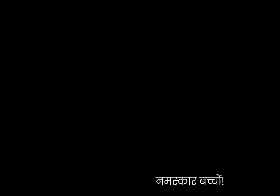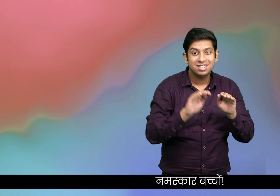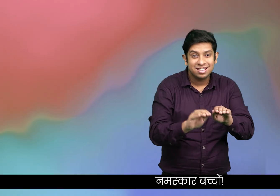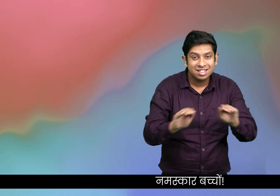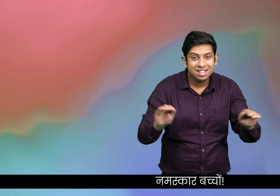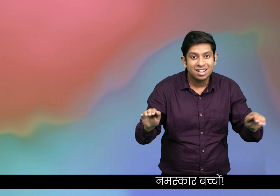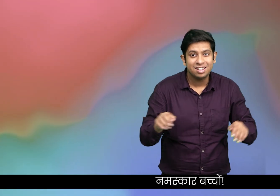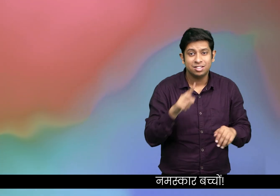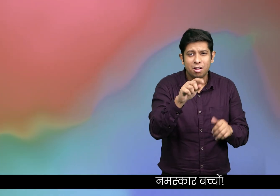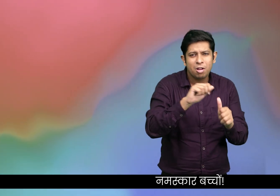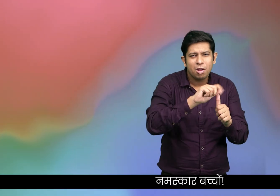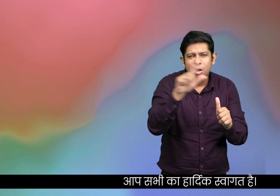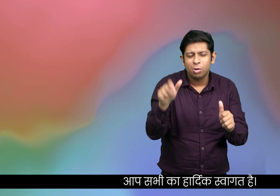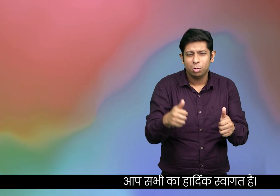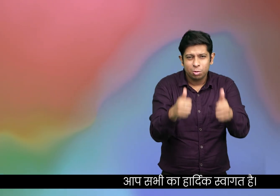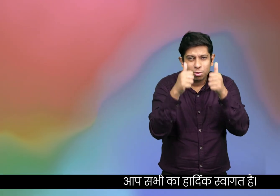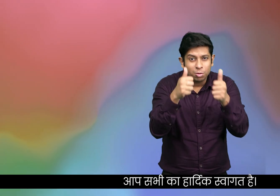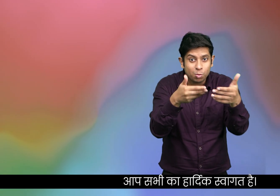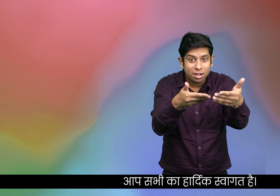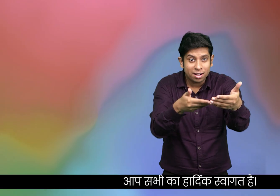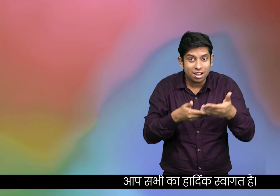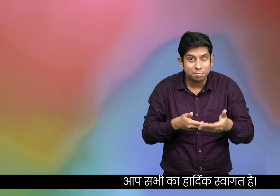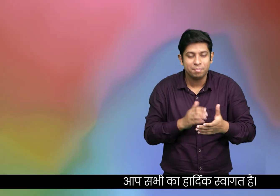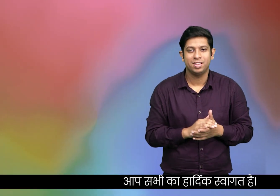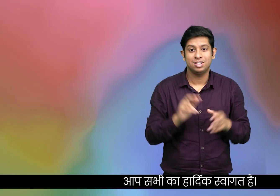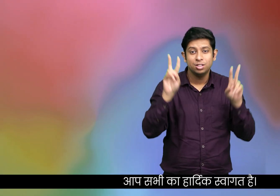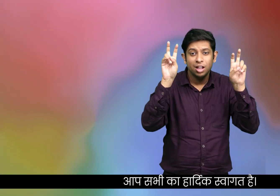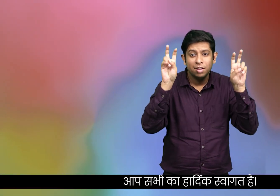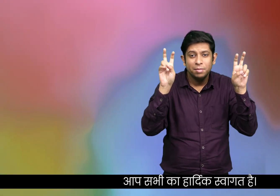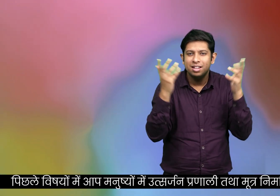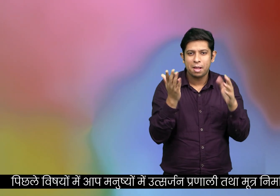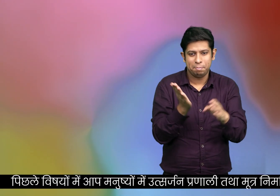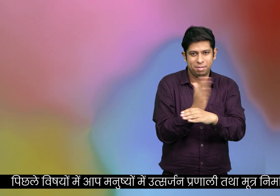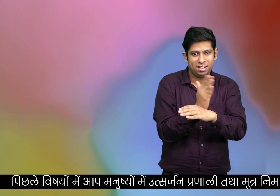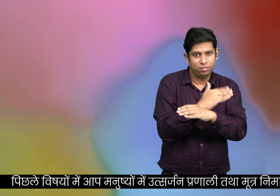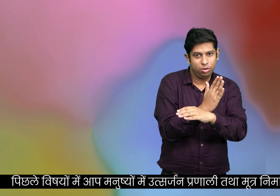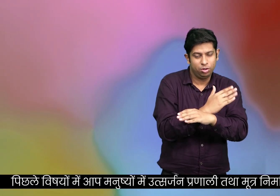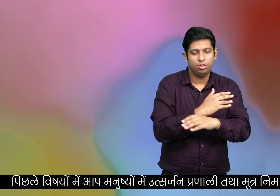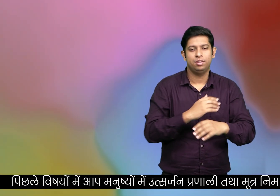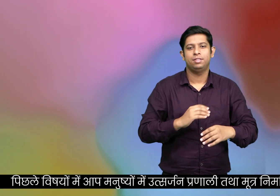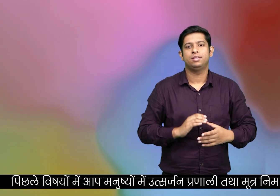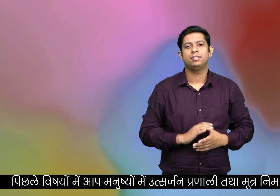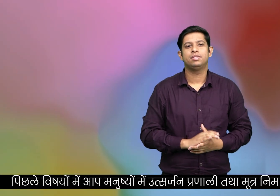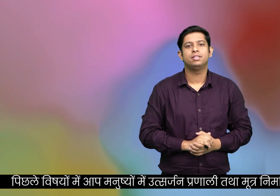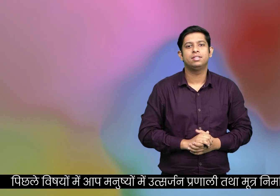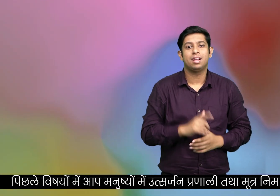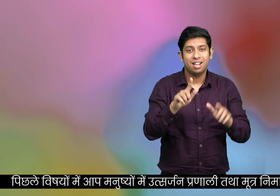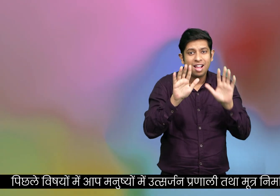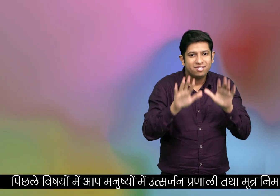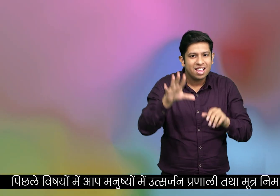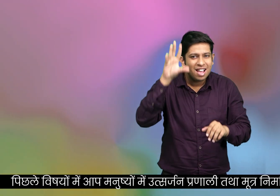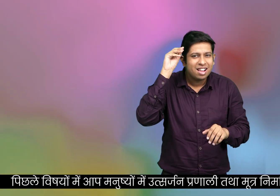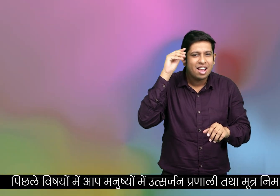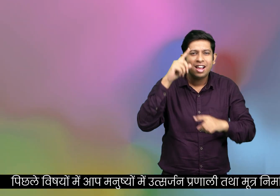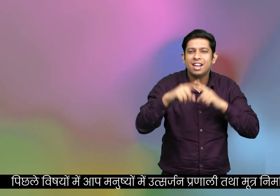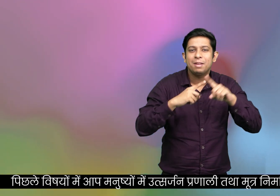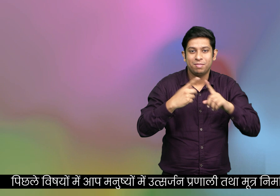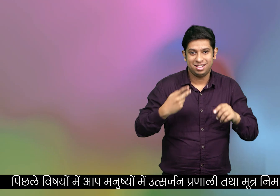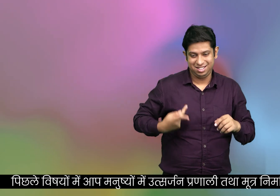नमस्कार बच्चों, आप सभी का हार्दिक स्वागत है। पिछले विषयों में आप मनुष्यों में उत्सर्जन प्रणाली